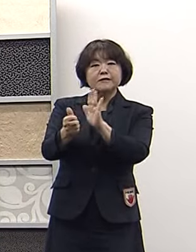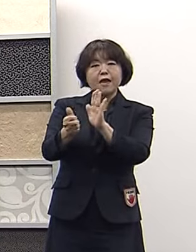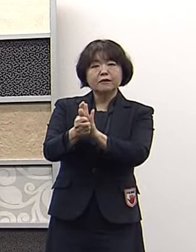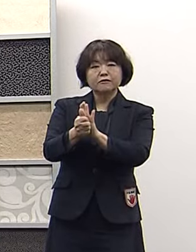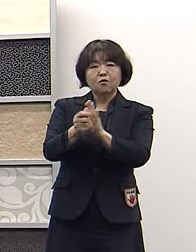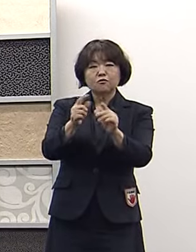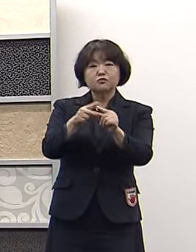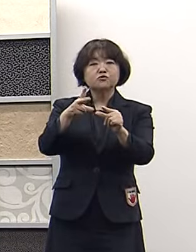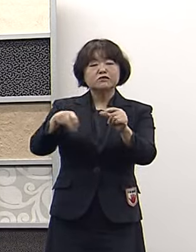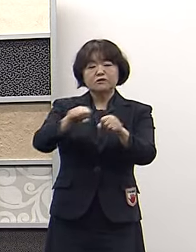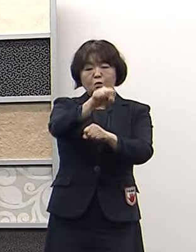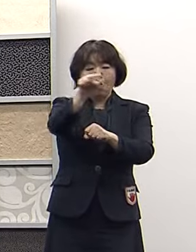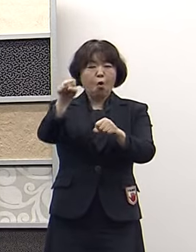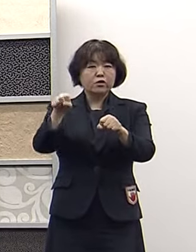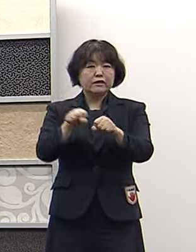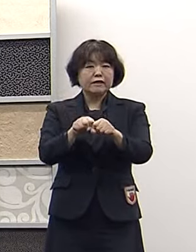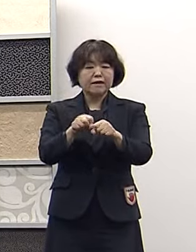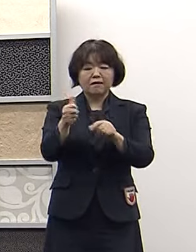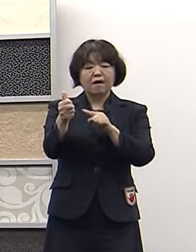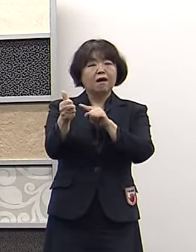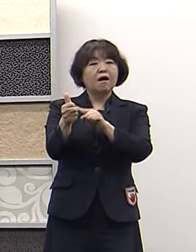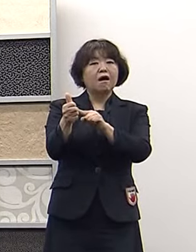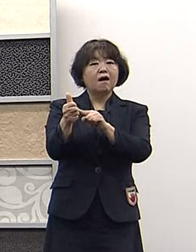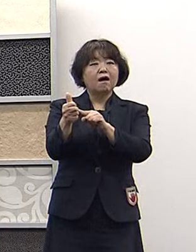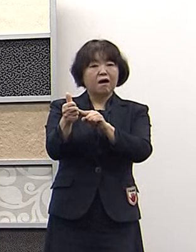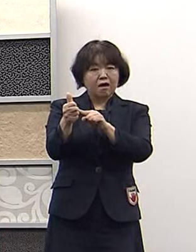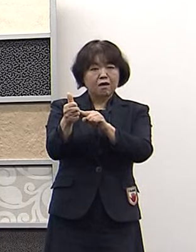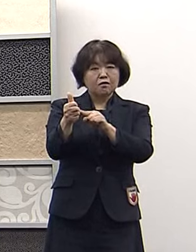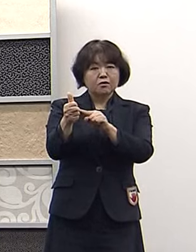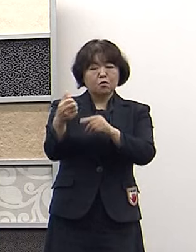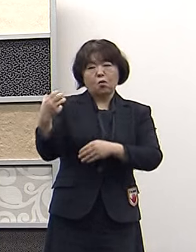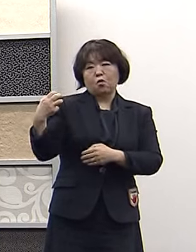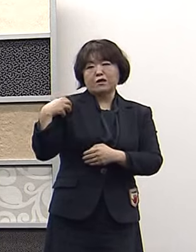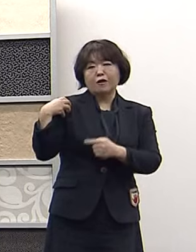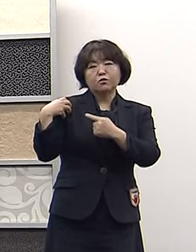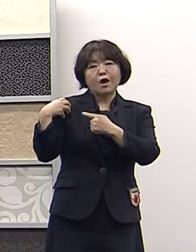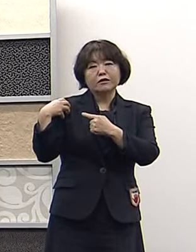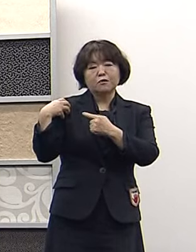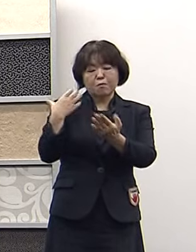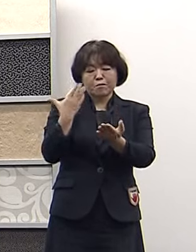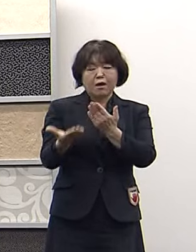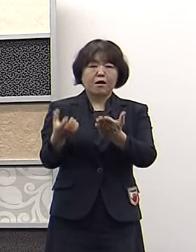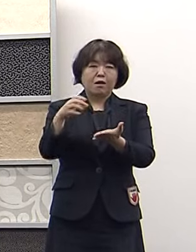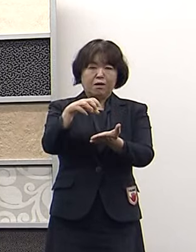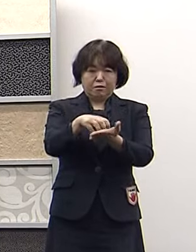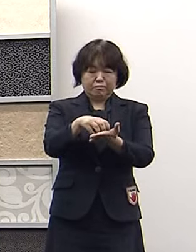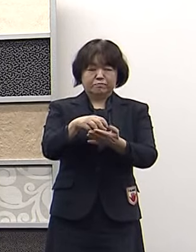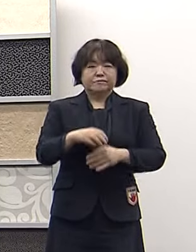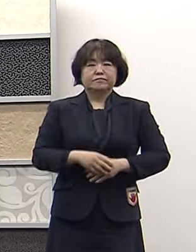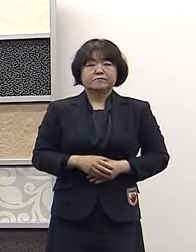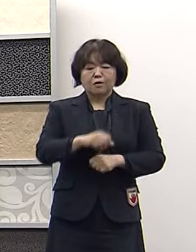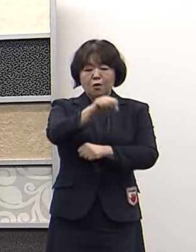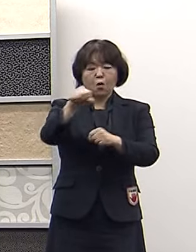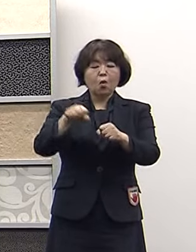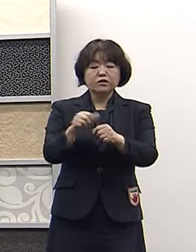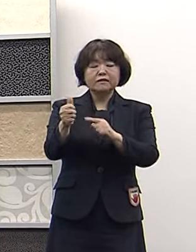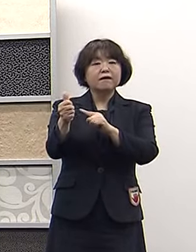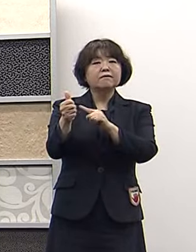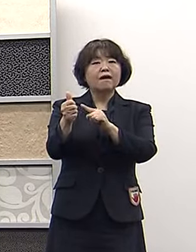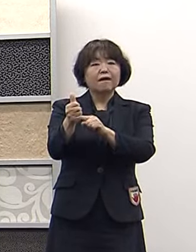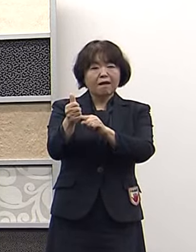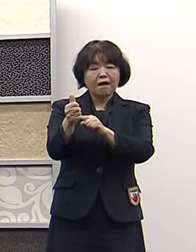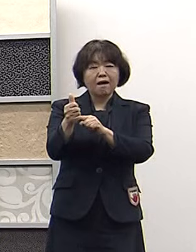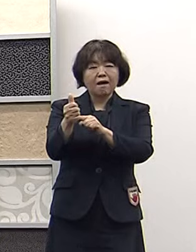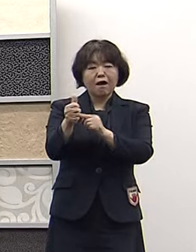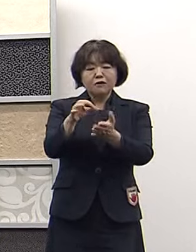ケアラーコーディネーター、この役割を明記いたしました。さらに、コーディネーターが連携支援に活用